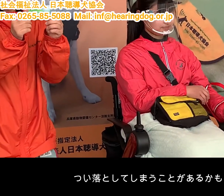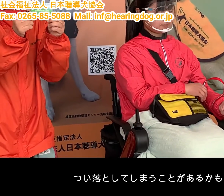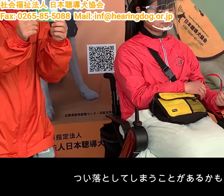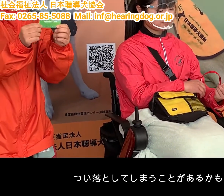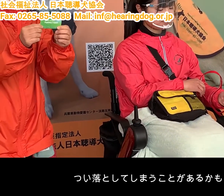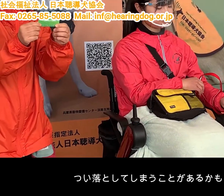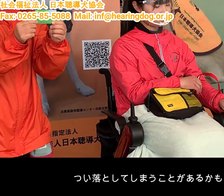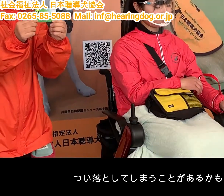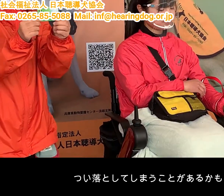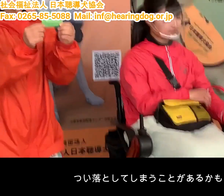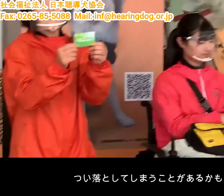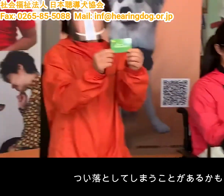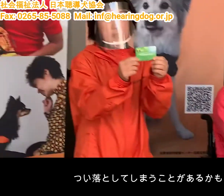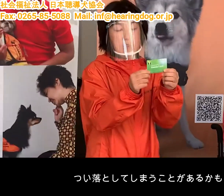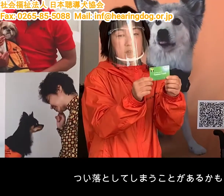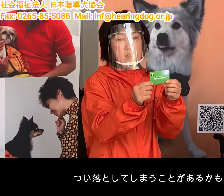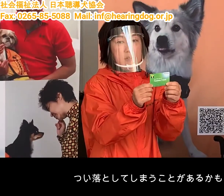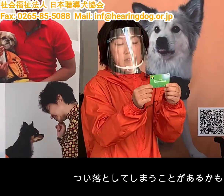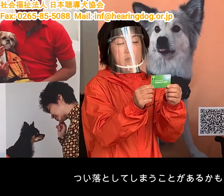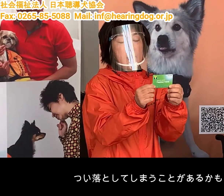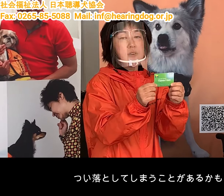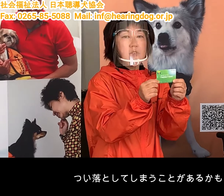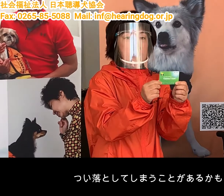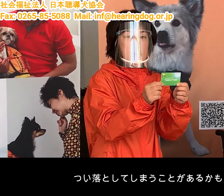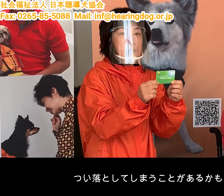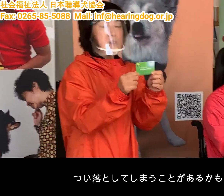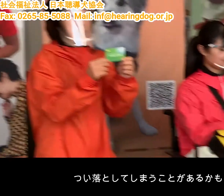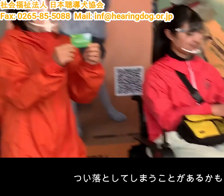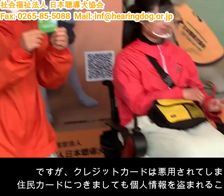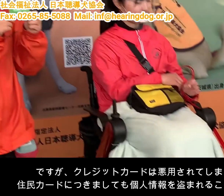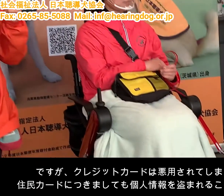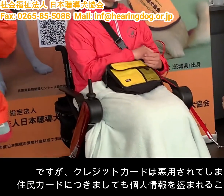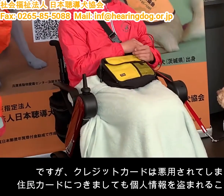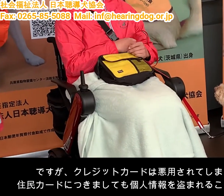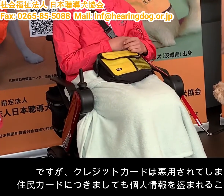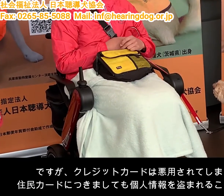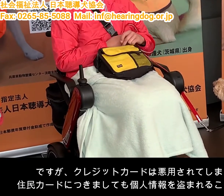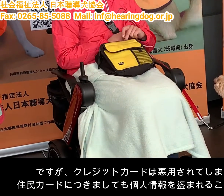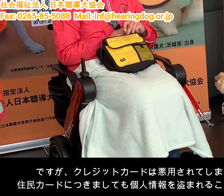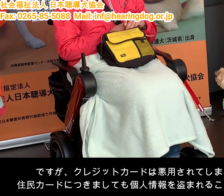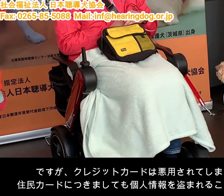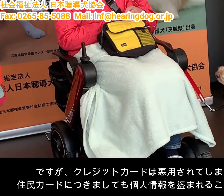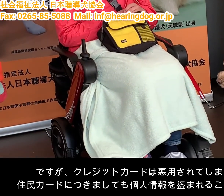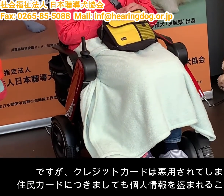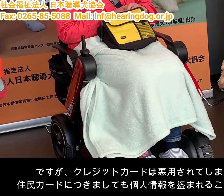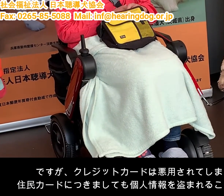としてしまうということがあるかもしれません。ですが、クレジットカードは悪用される心配がございます